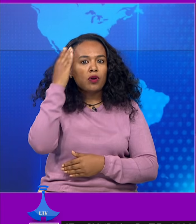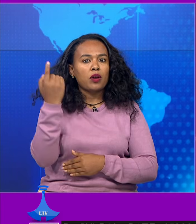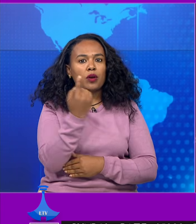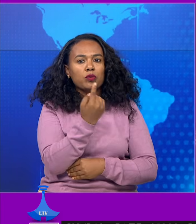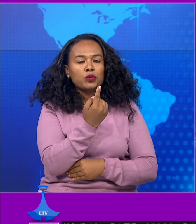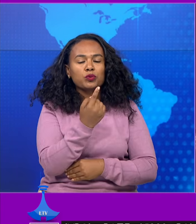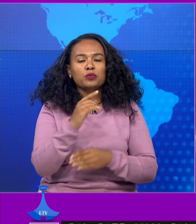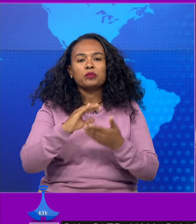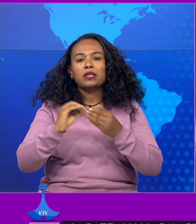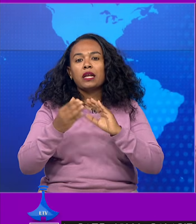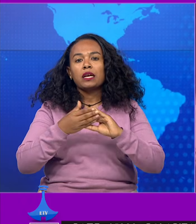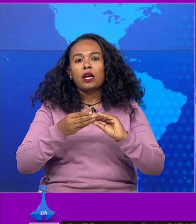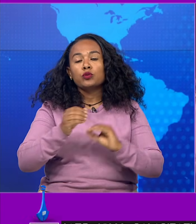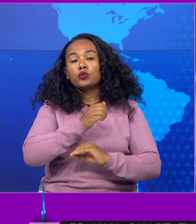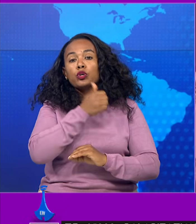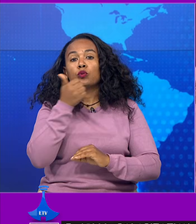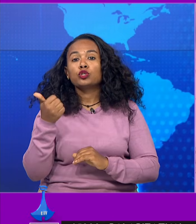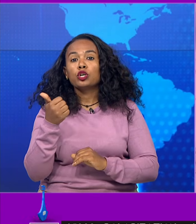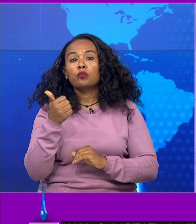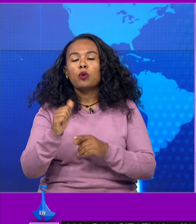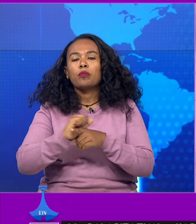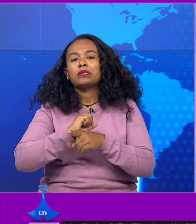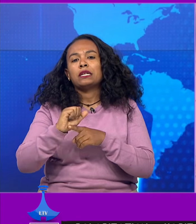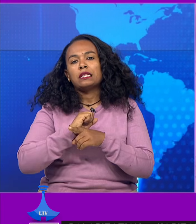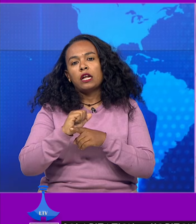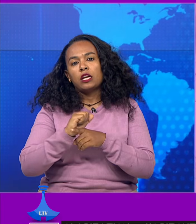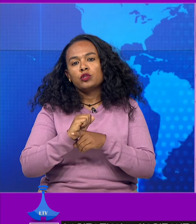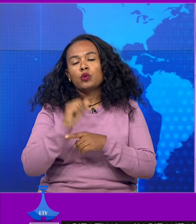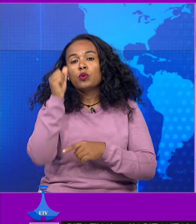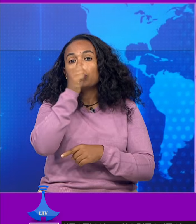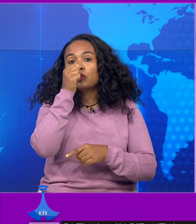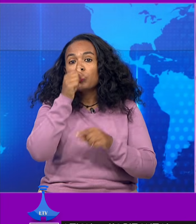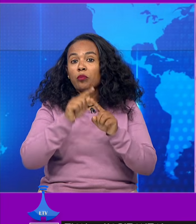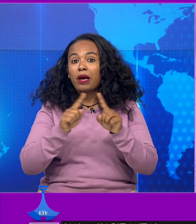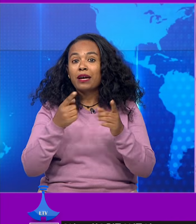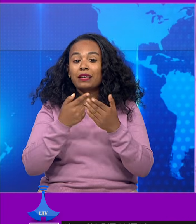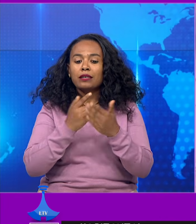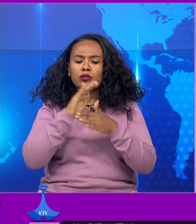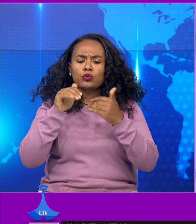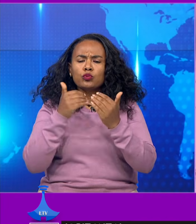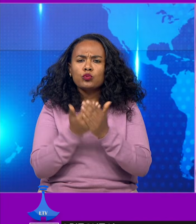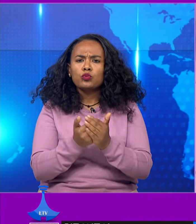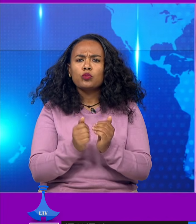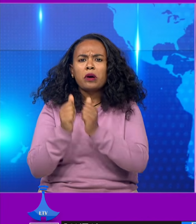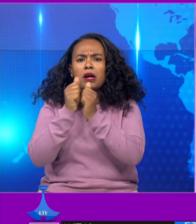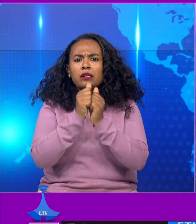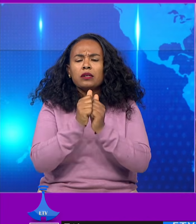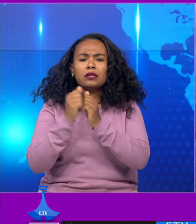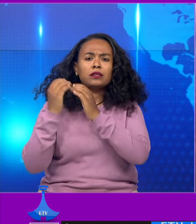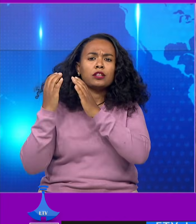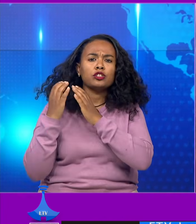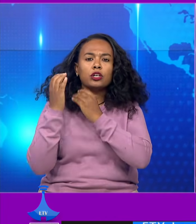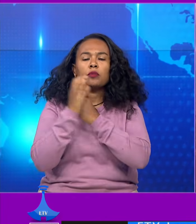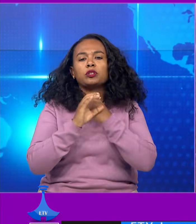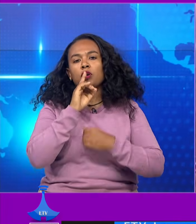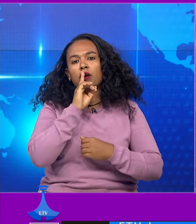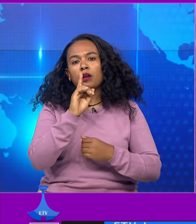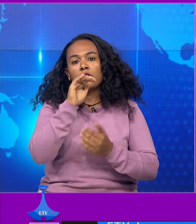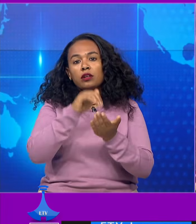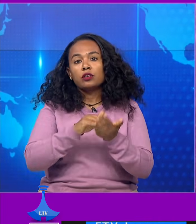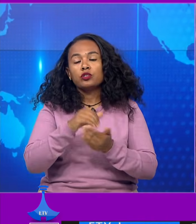አንዳንዶችም በታሪካቸው፣ ሌሎች ደግሞ በስልጣኔያቸው። ኢትዮጵያ ግን እነዚህን ሁሉ በአንድነት የተሸከመች ሀገር ናት። ለሺህ